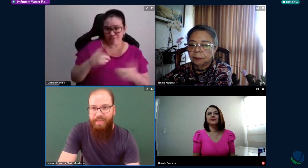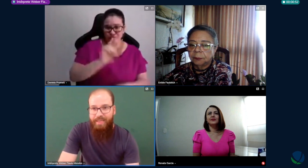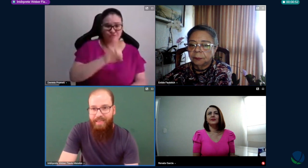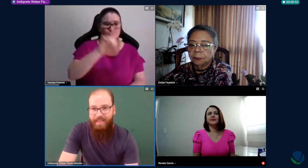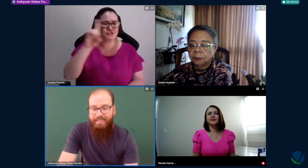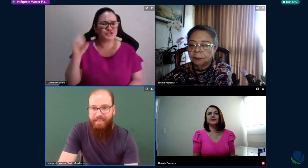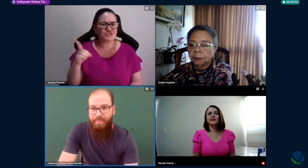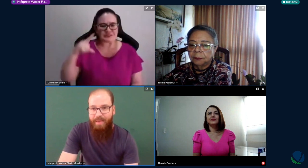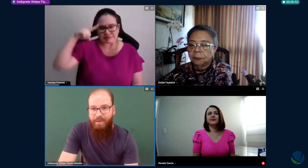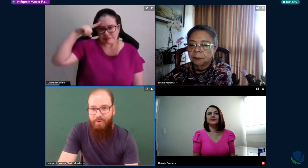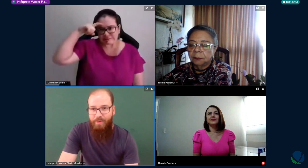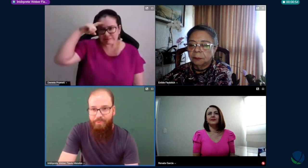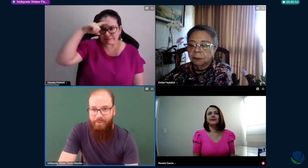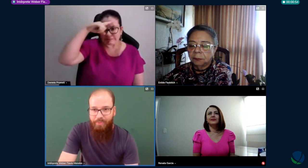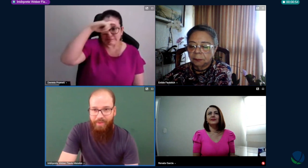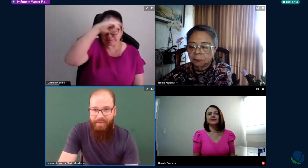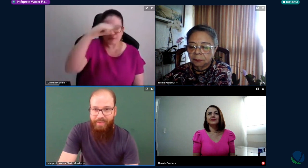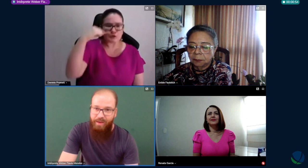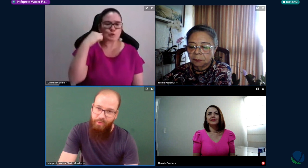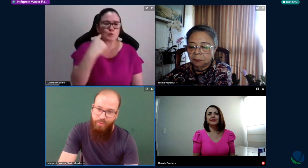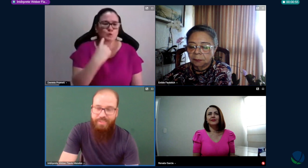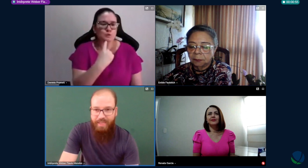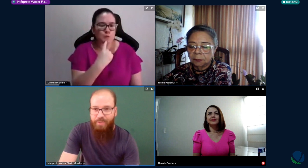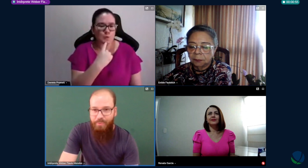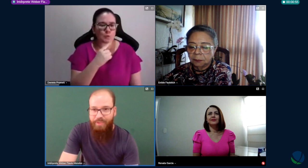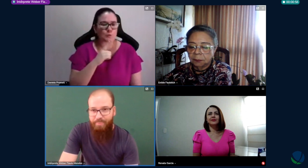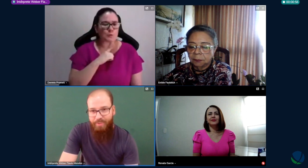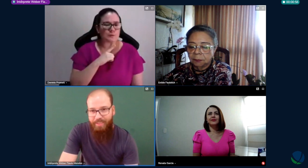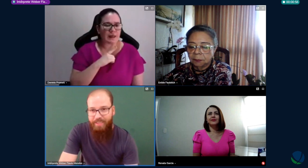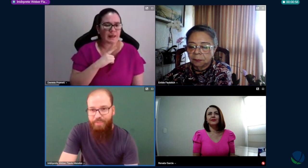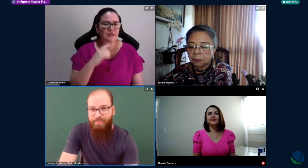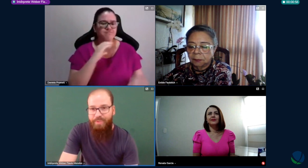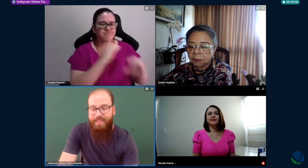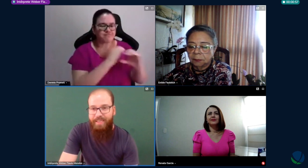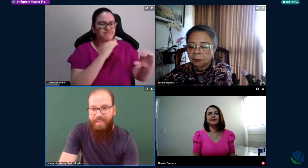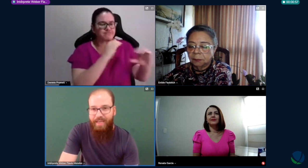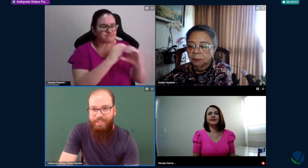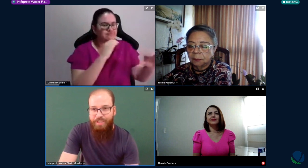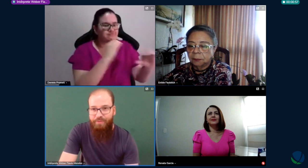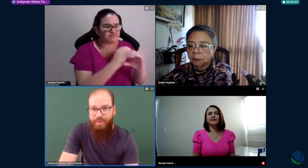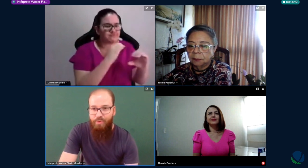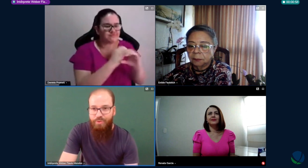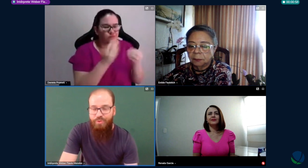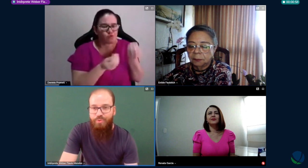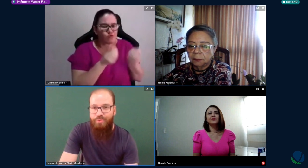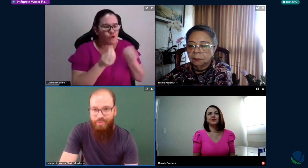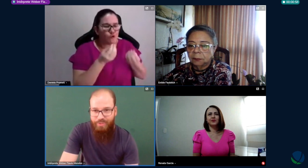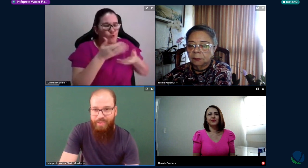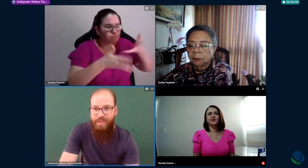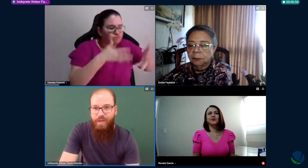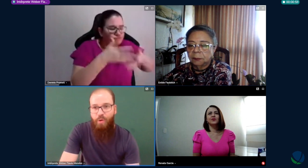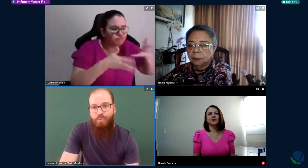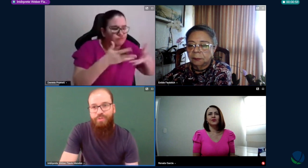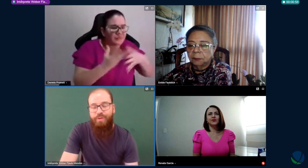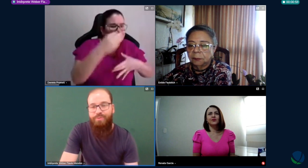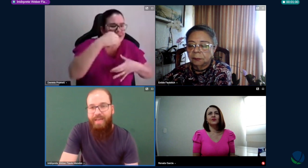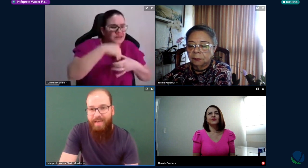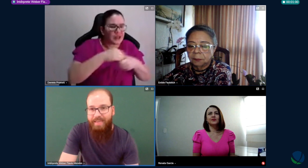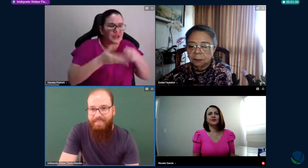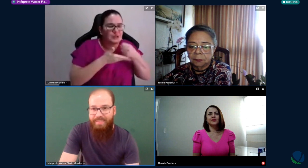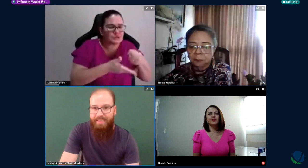todo. Esse trabalho eu considero muito importante, porque a gente vê muitos surdos